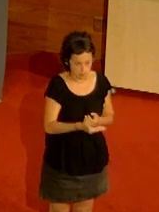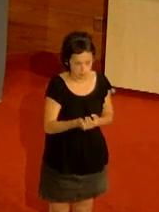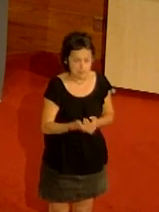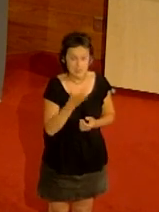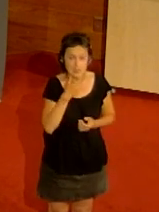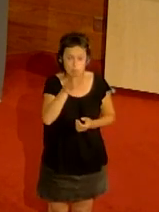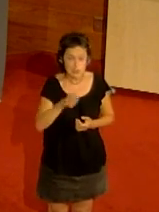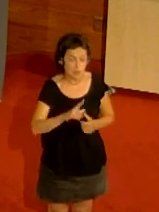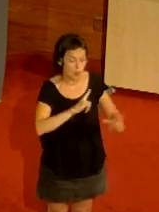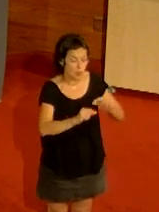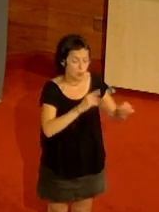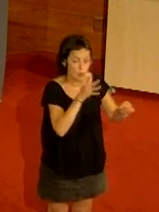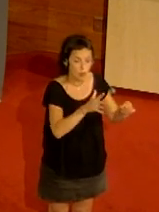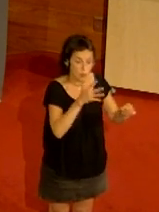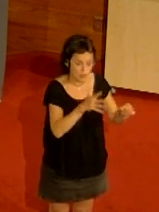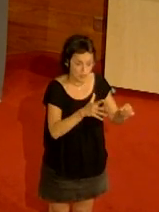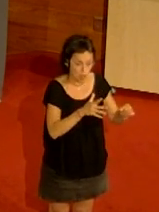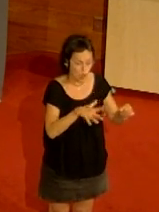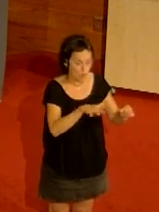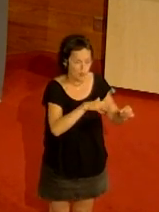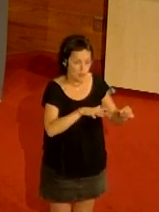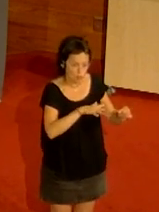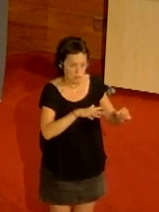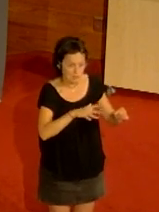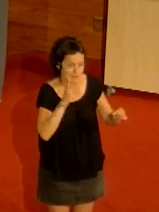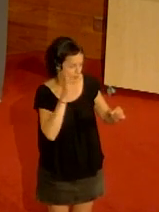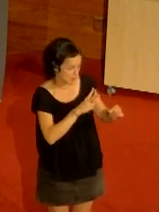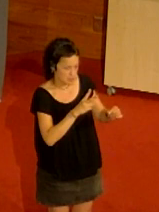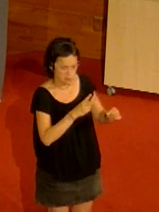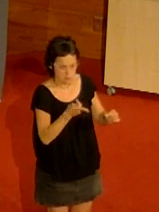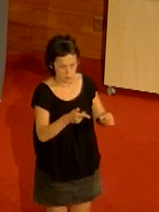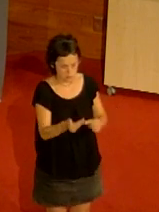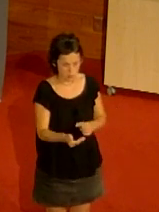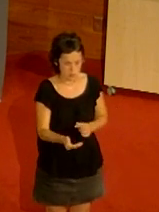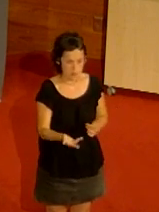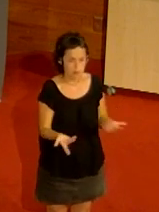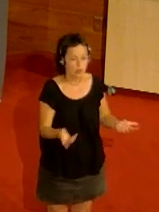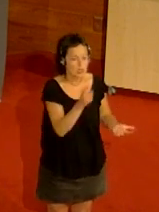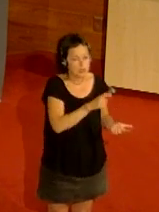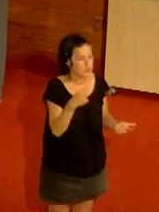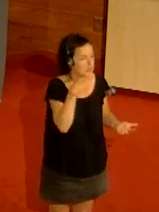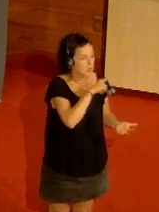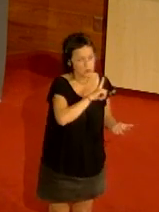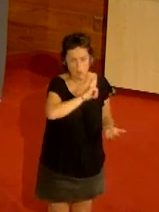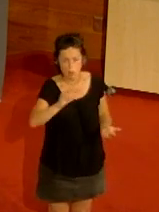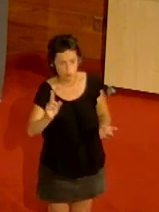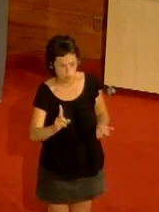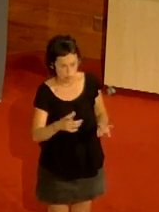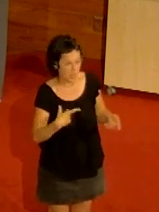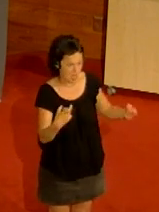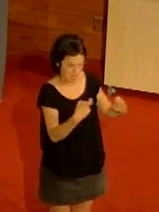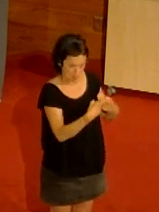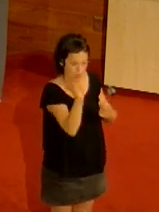la gente sabe que esta gente está viniendo de Rusia, pero no era de Rusia, ¿no? Que la gente piensa... de Putin, ¿no? Como que el enemigo incluso tiene cara,